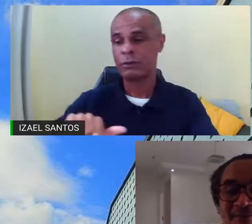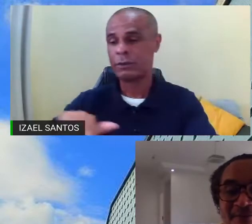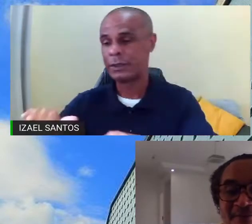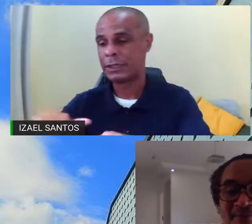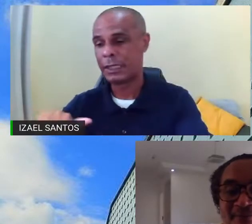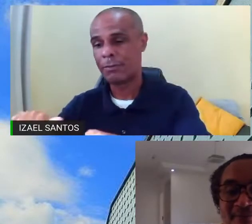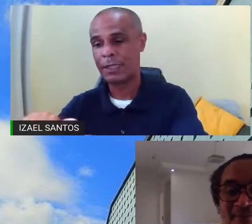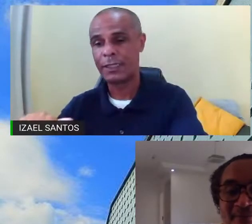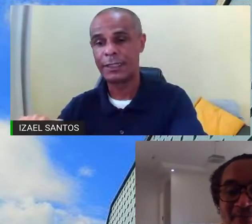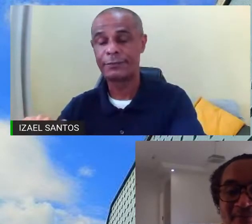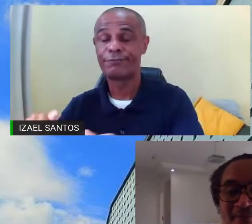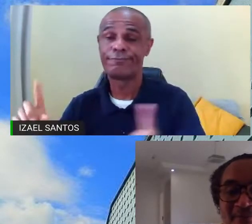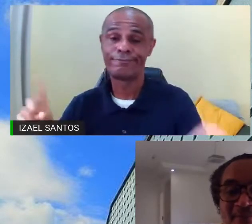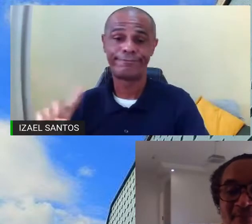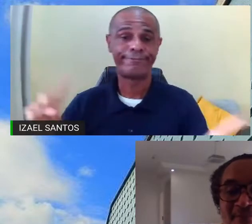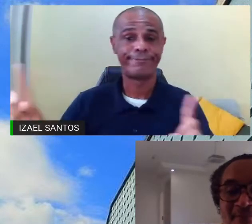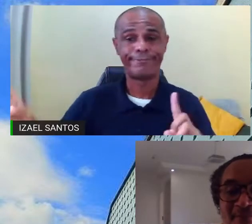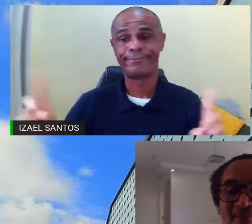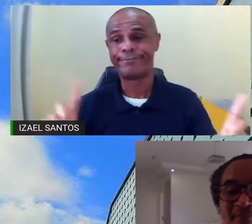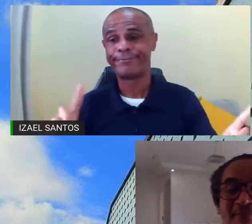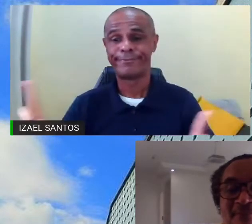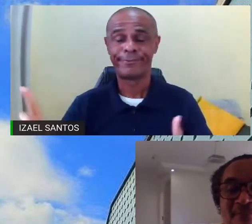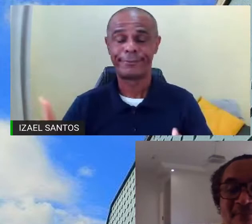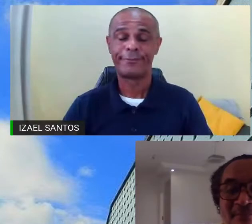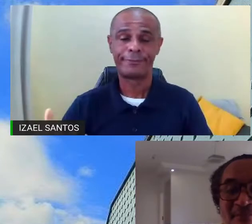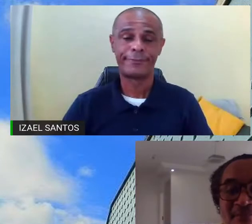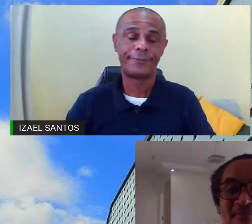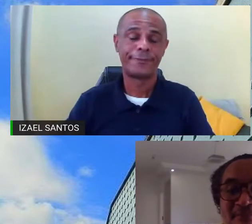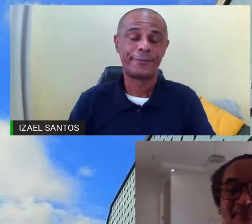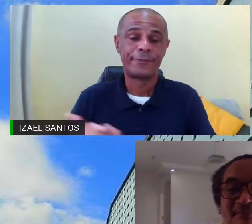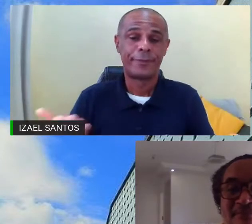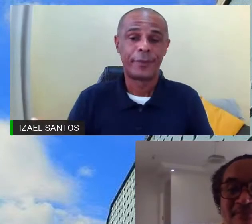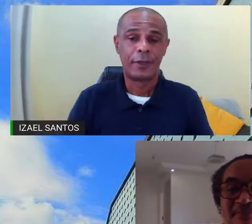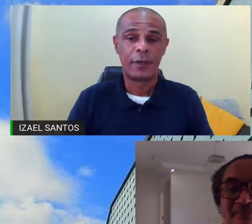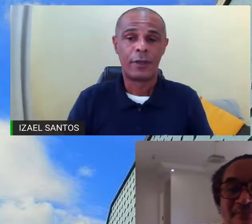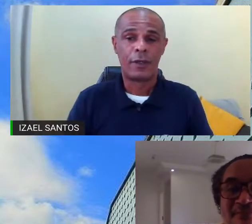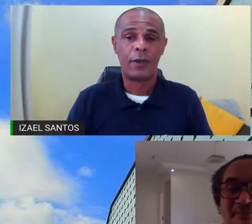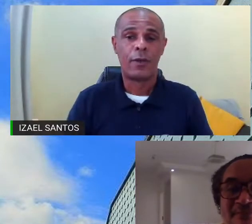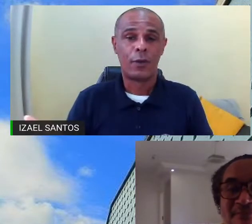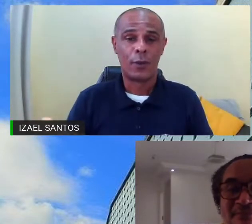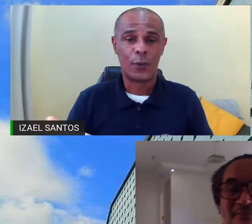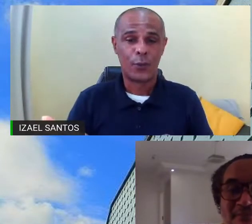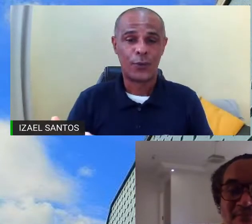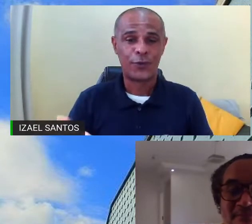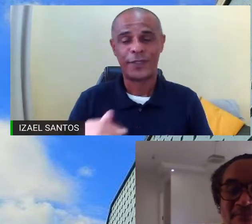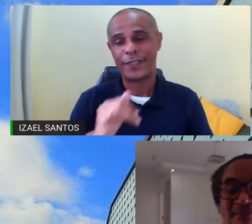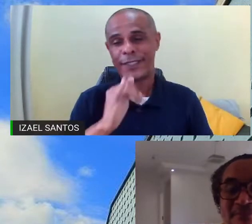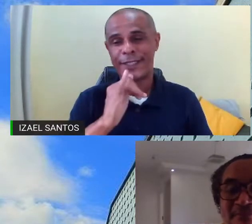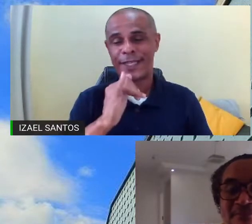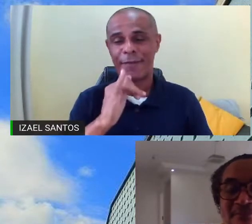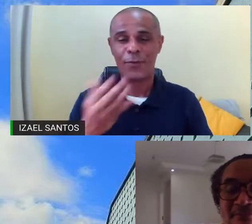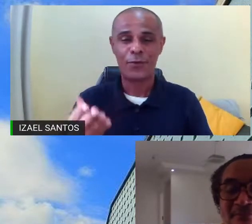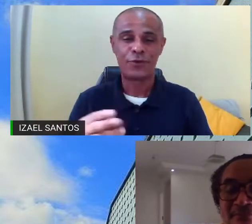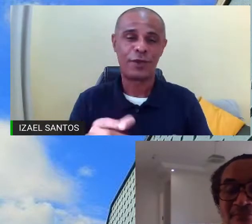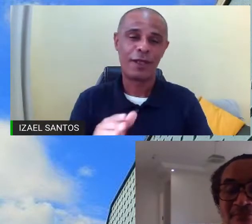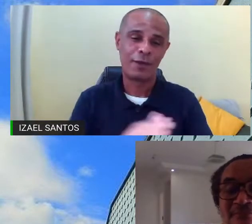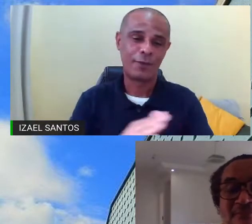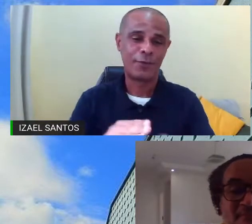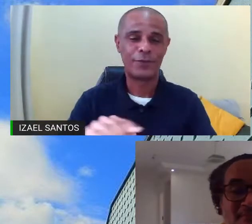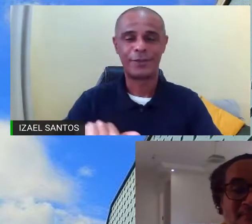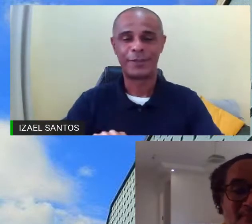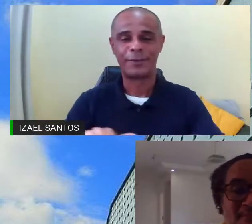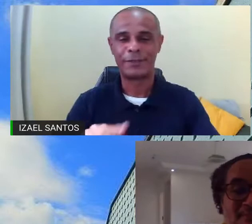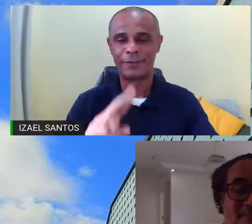achando que é uma oportunidade, sem dúvida, né? Os Uber começaram com os táxis por Uber,